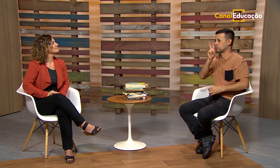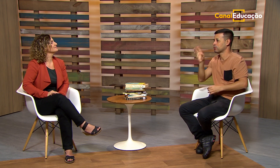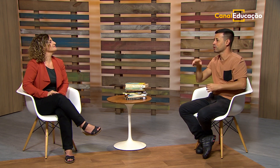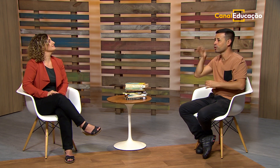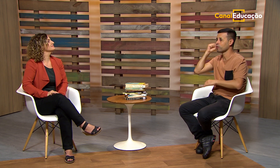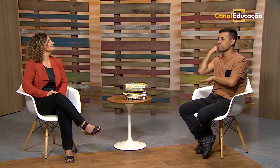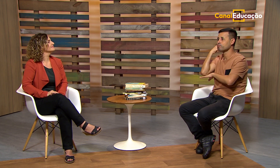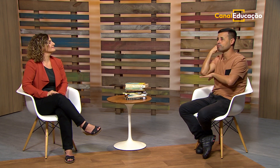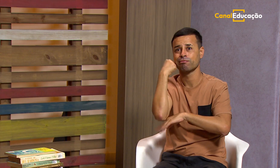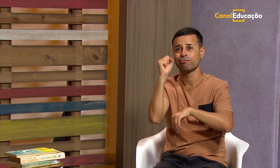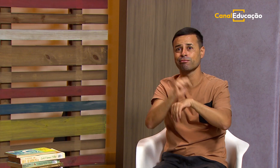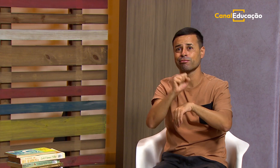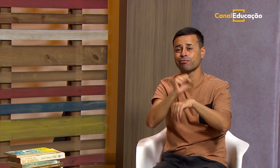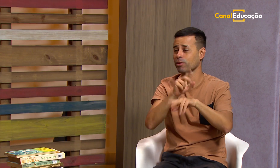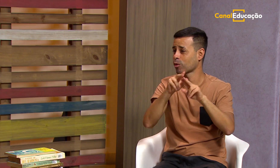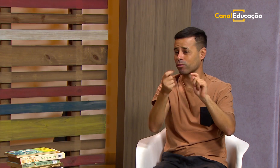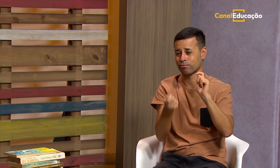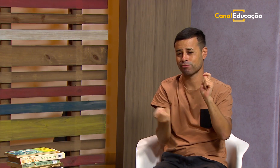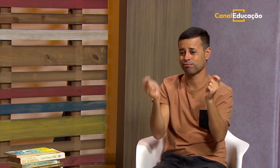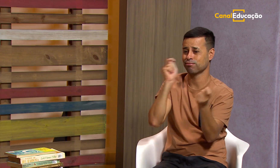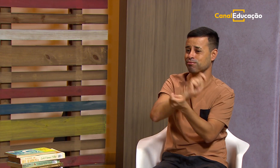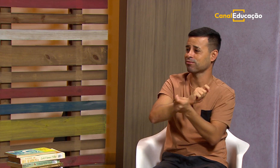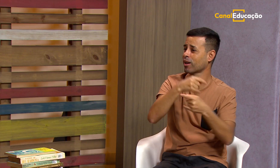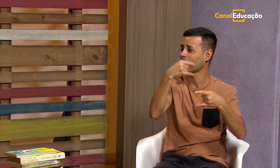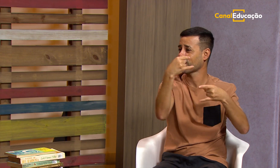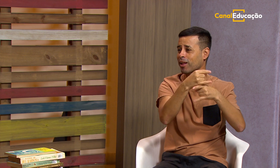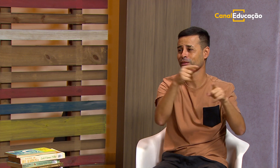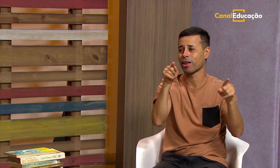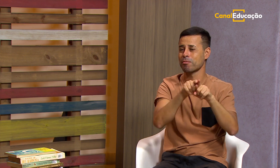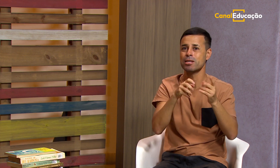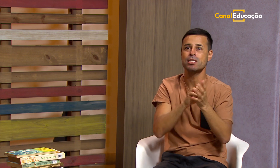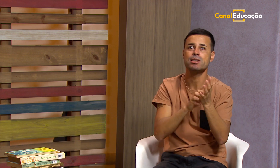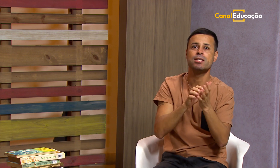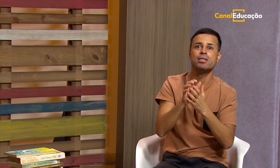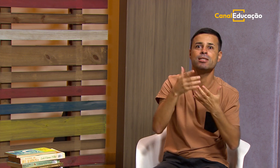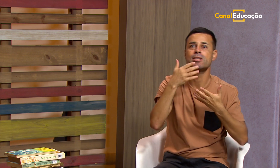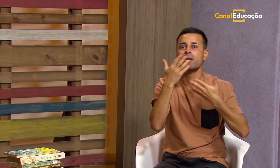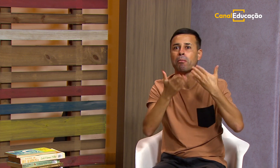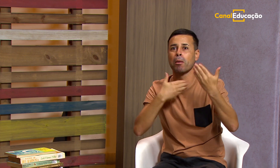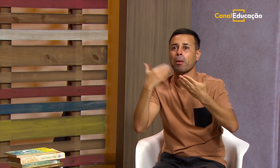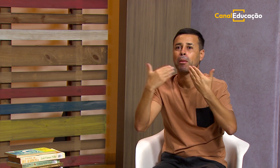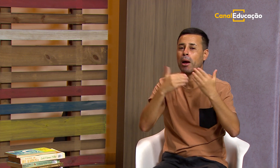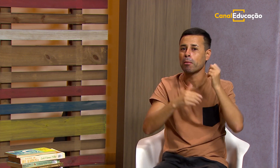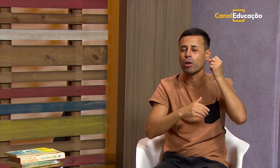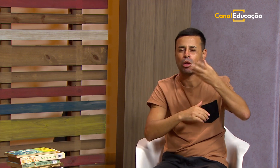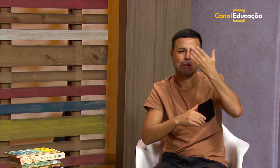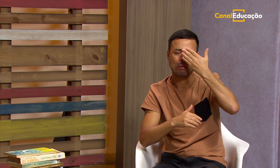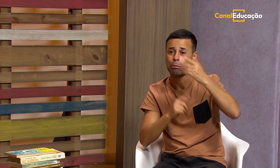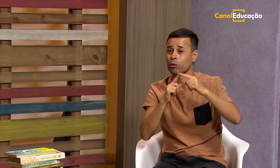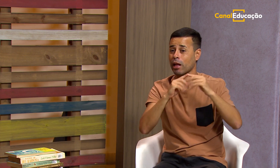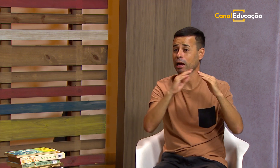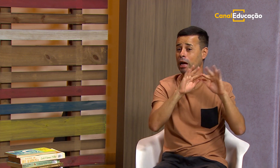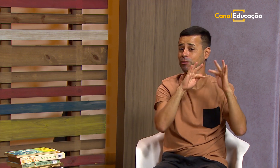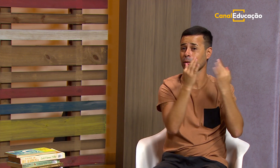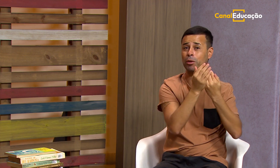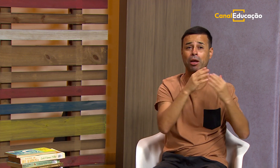bem dinâmico, sem ser maçante. E também era um paliativo e uma forma gostosa de passar o tempo e